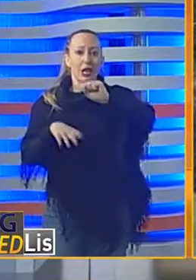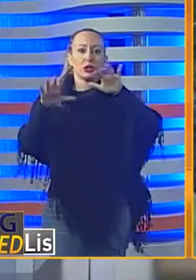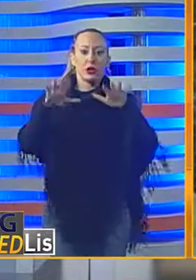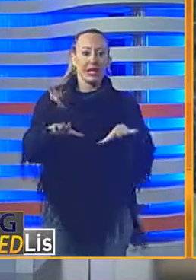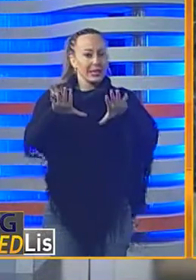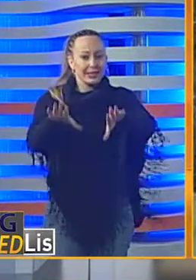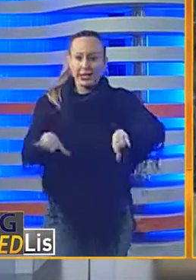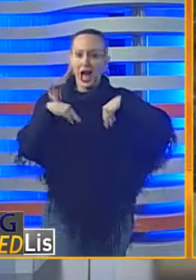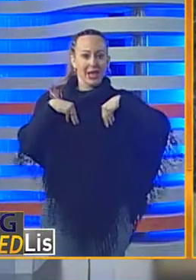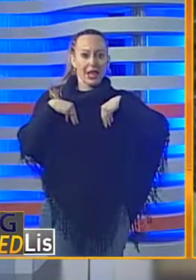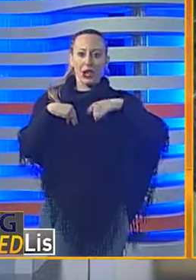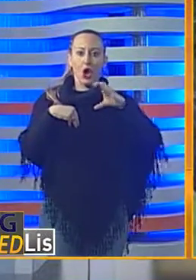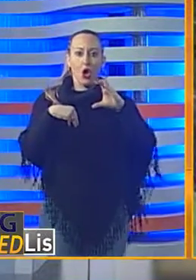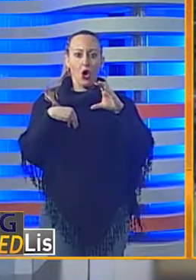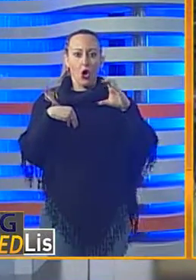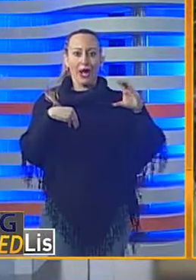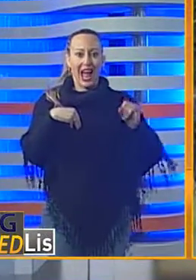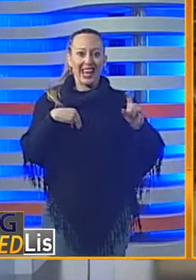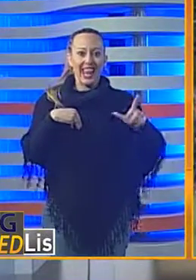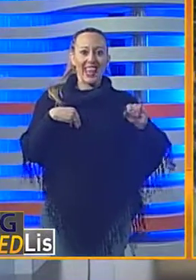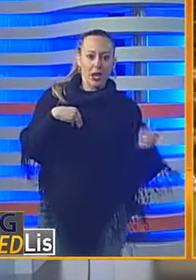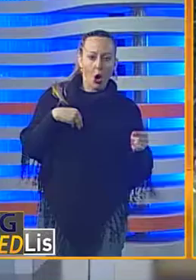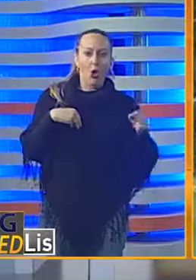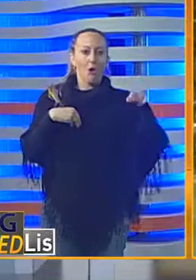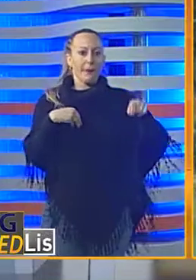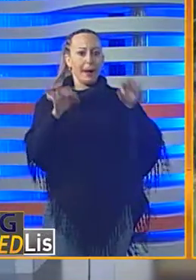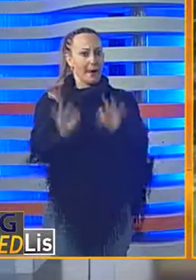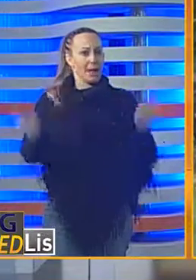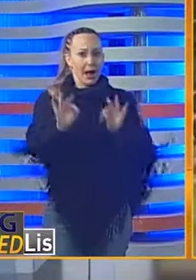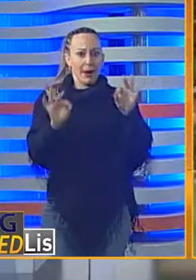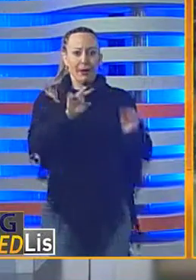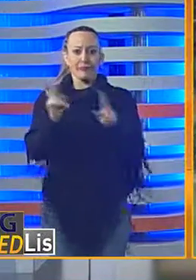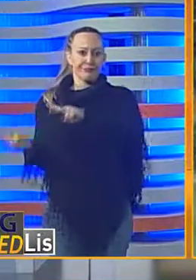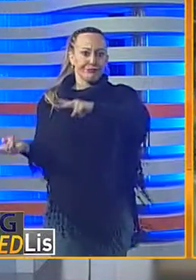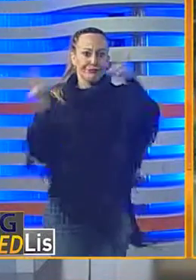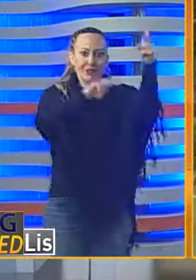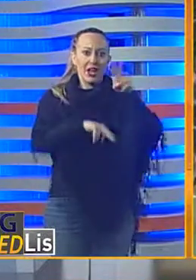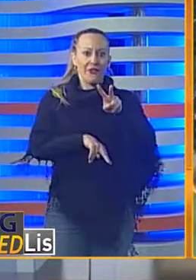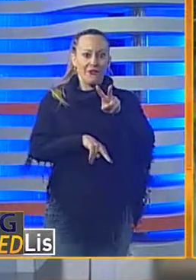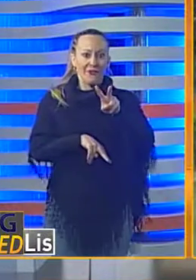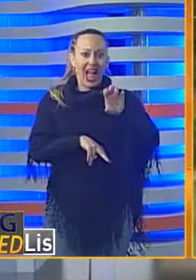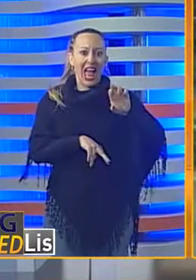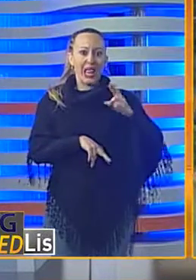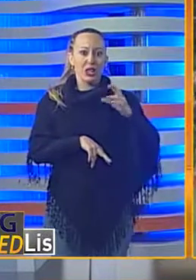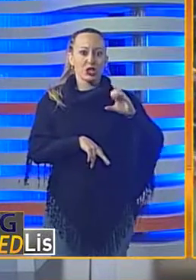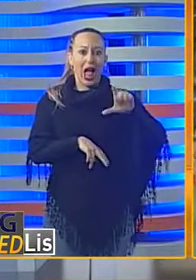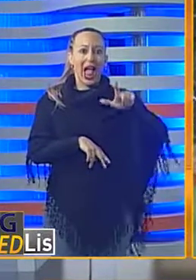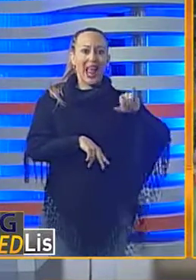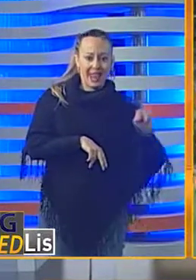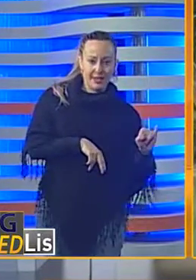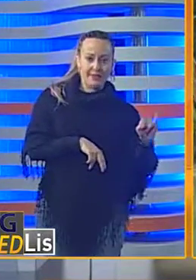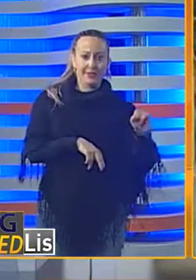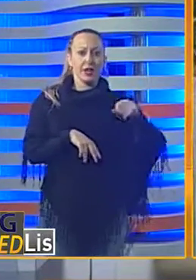Il Palermo in ritiro a Coccaglio per preparare la trasferta di Vercelli dopo 3 sconfitte consecutive. Dopo la